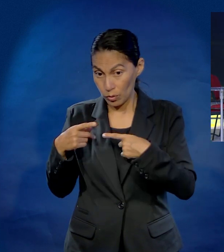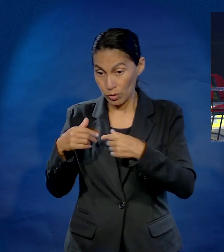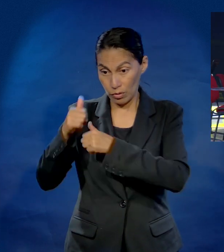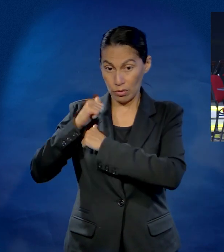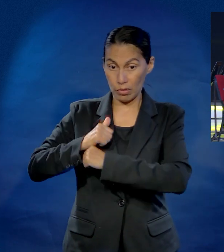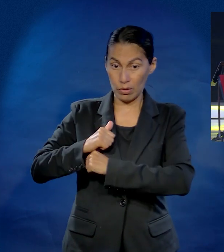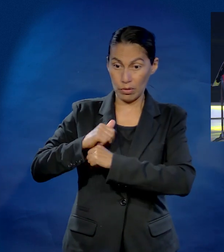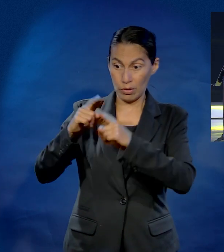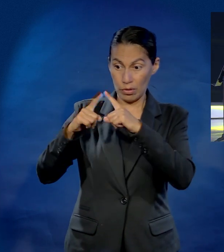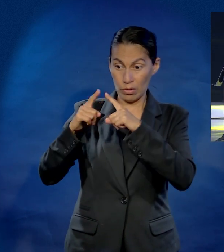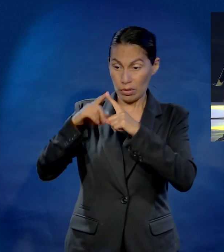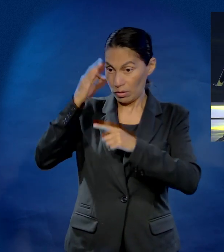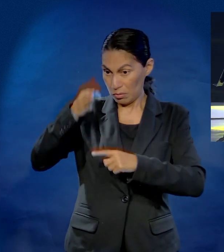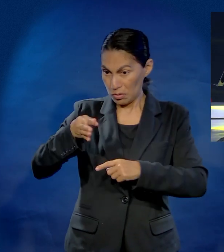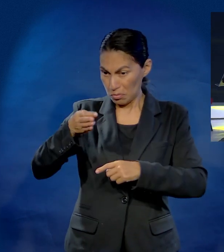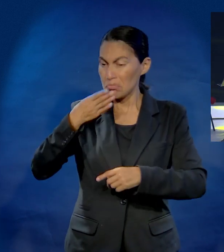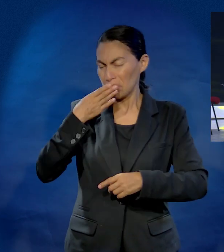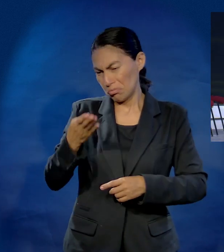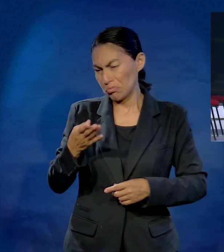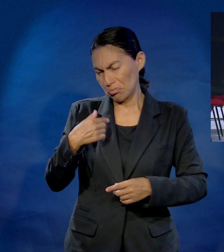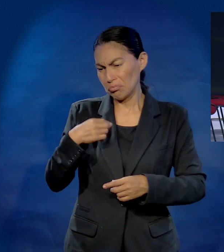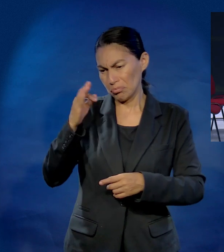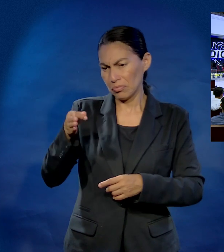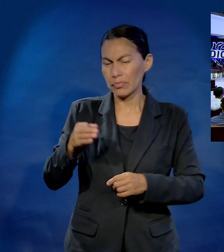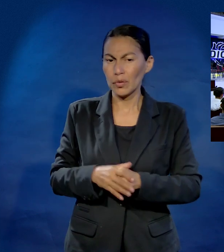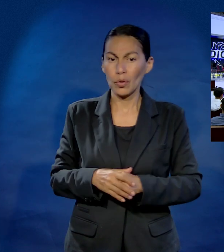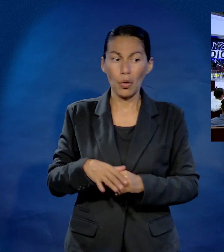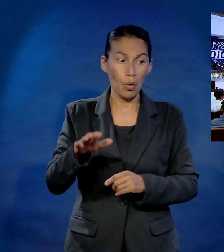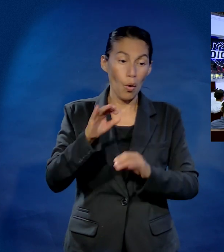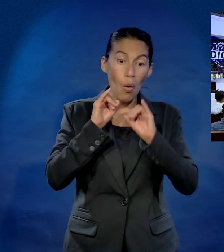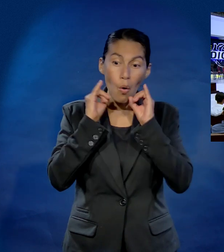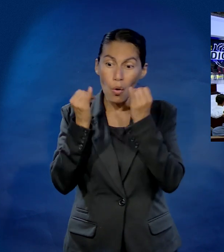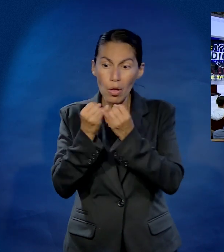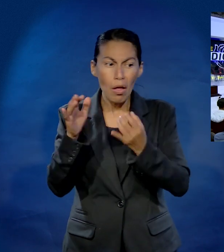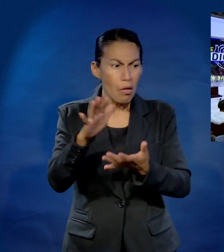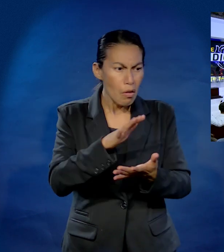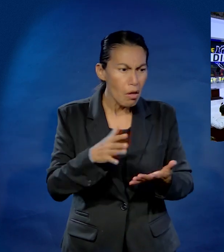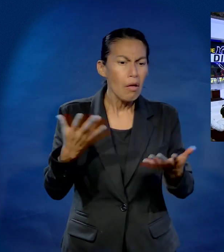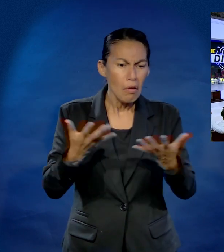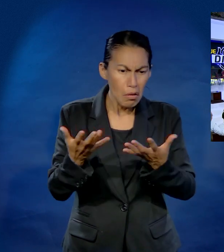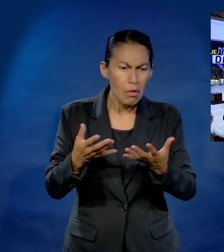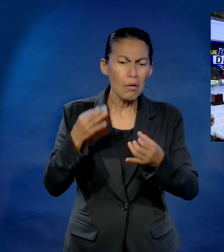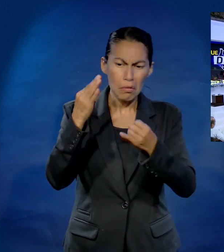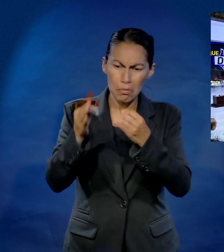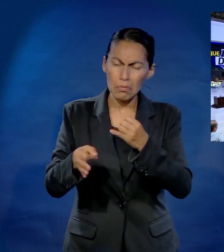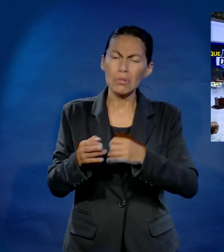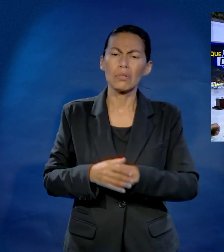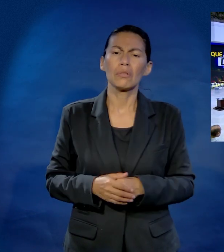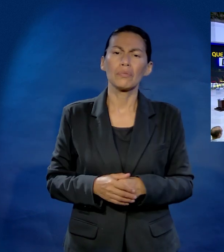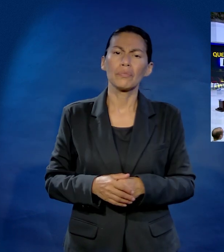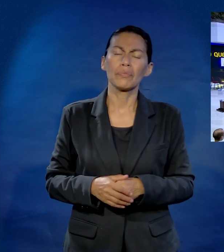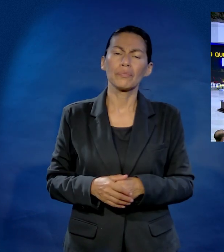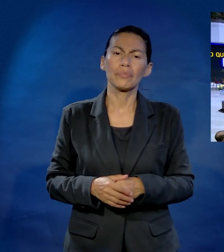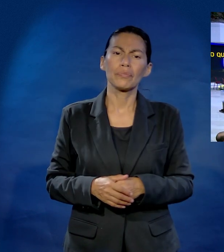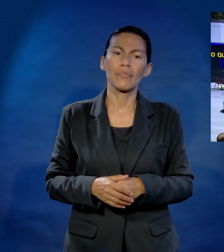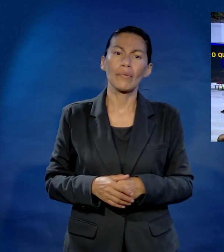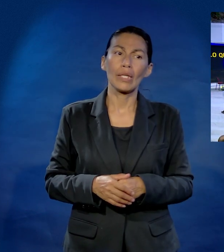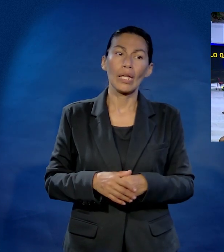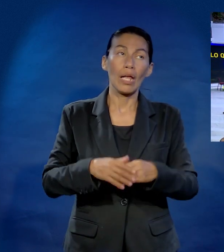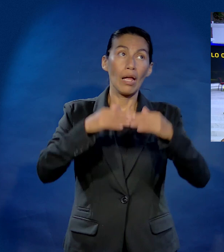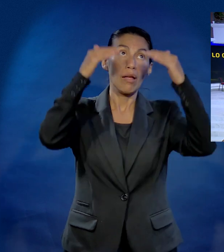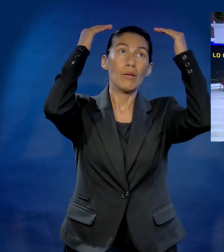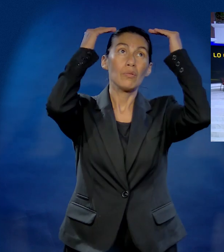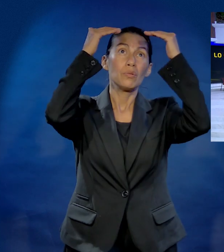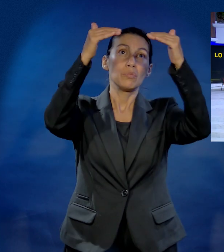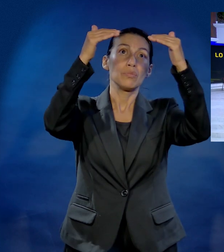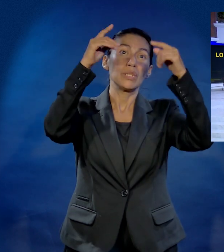hagamos una cosa. No había Zoom ni esas cosas, todavía. Tenga la junta, usted como primer anciano. Si la